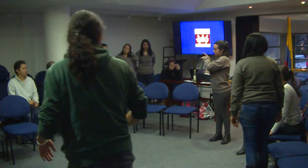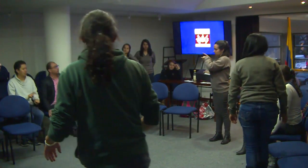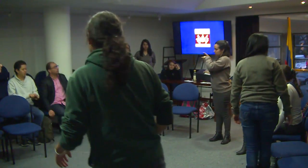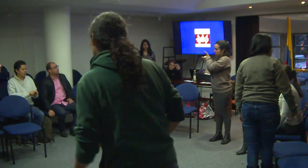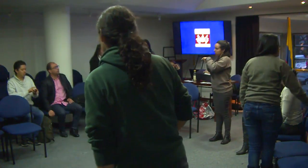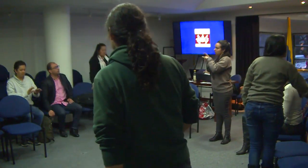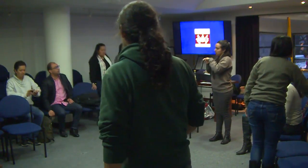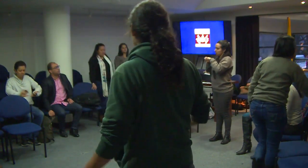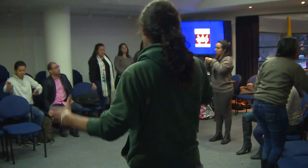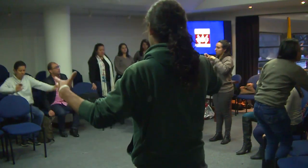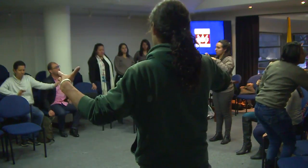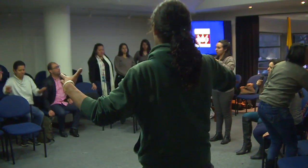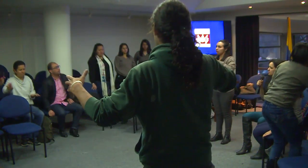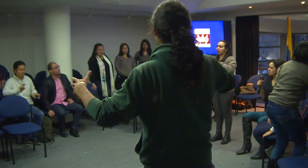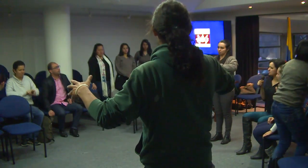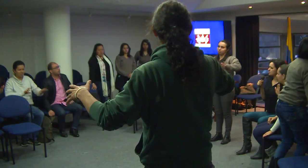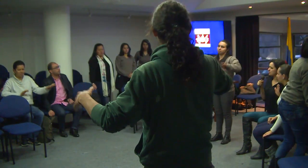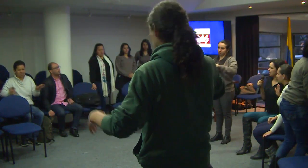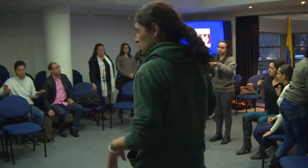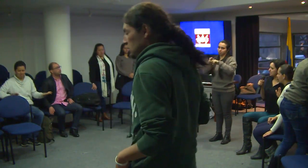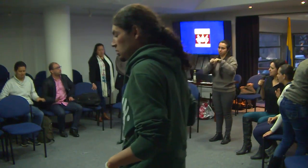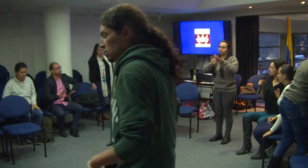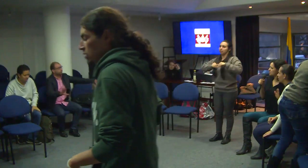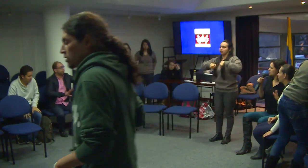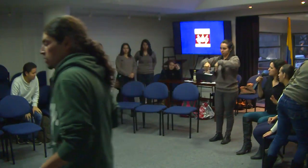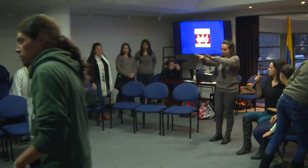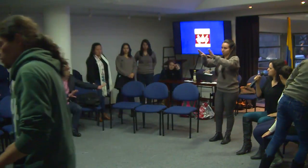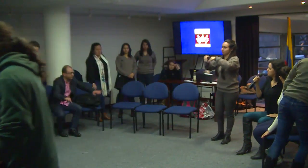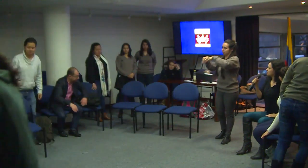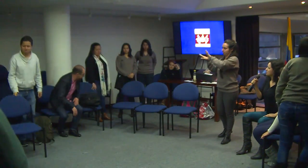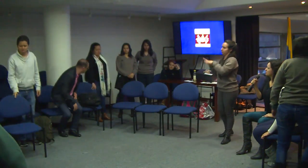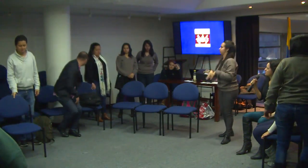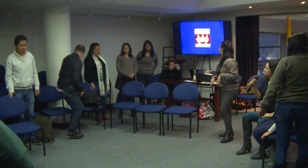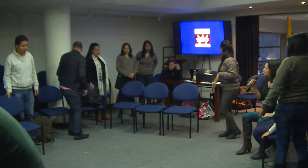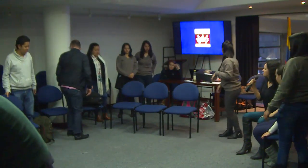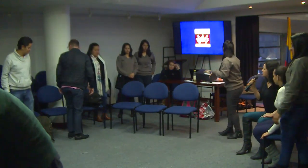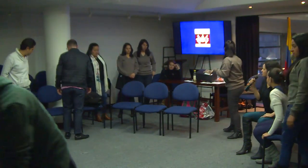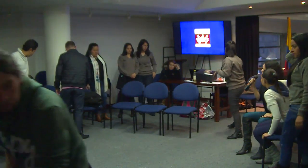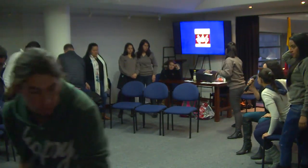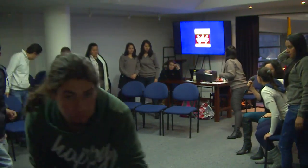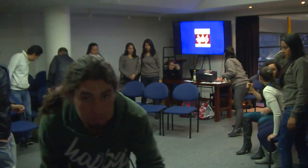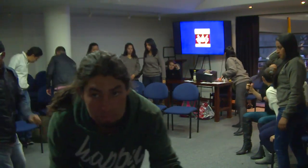Por favor, corremos las sillas hacia atrás.